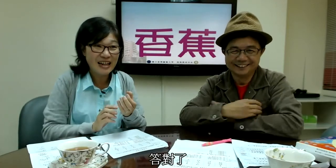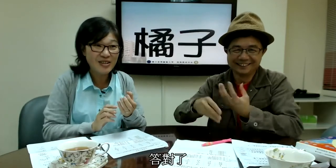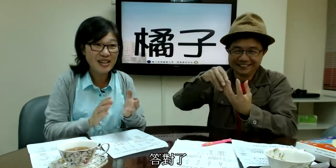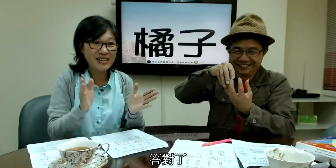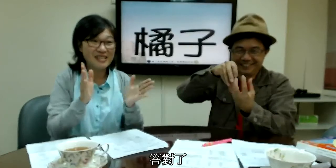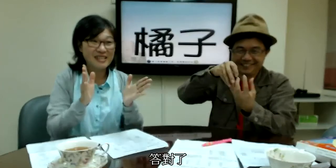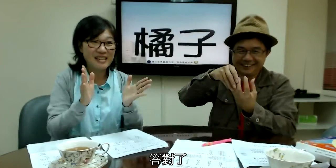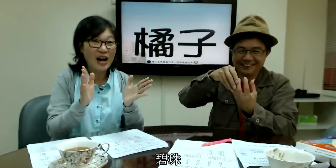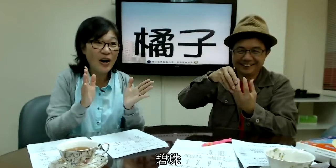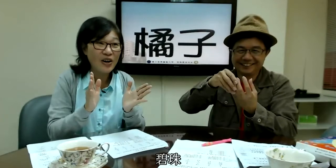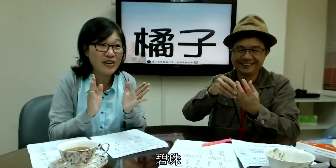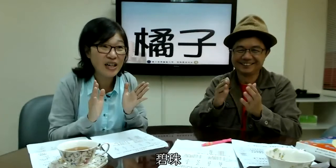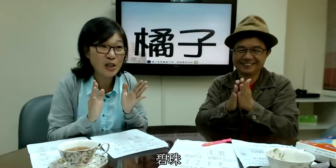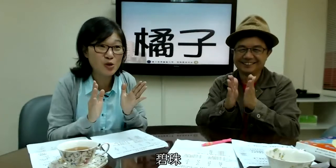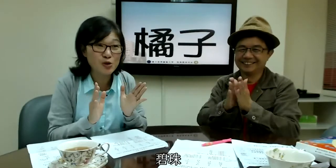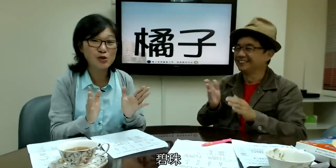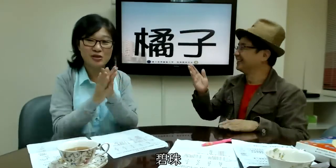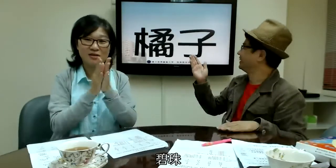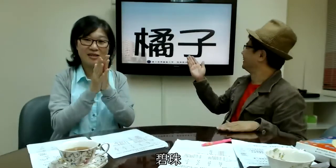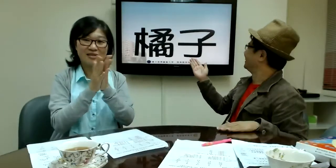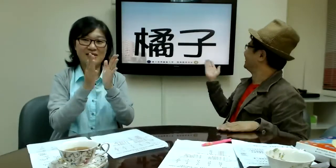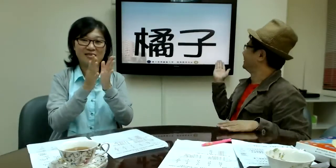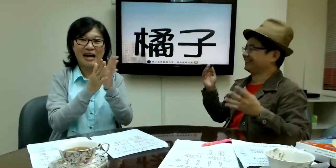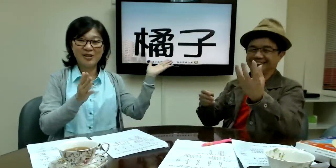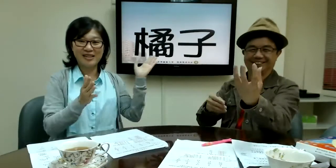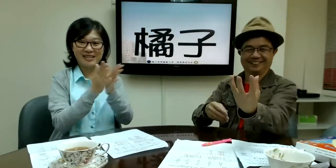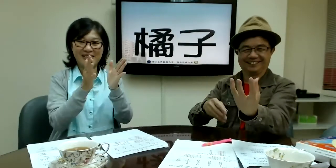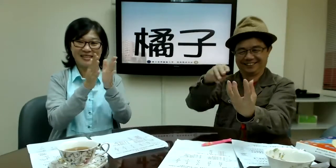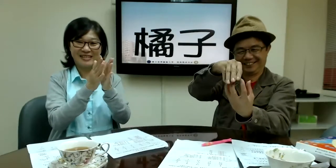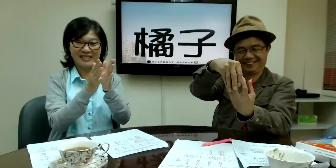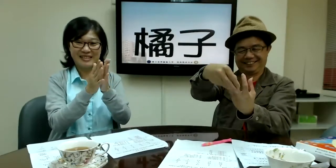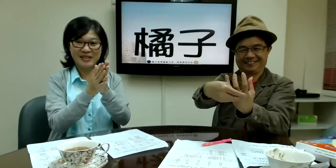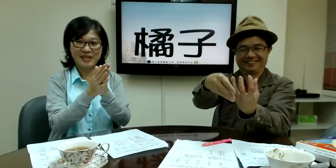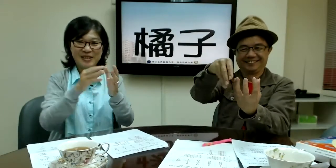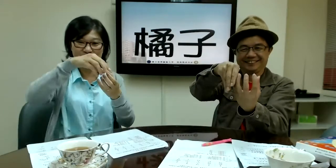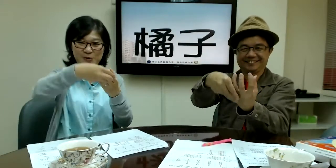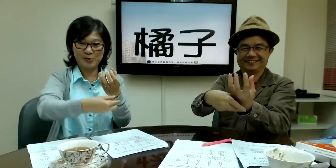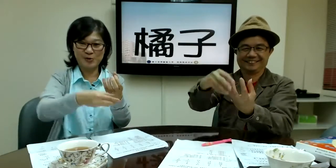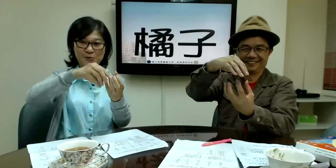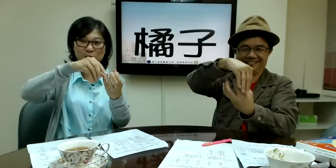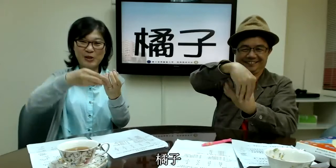对了。哦，丽珠，哦，答对了。橘